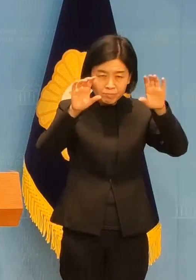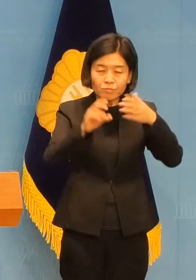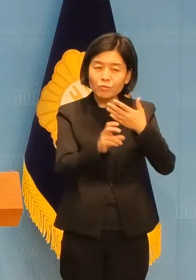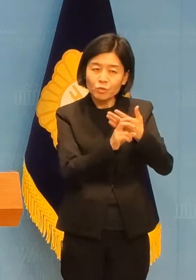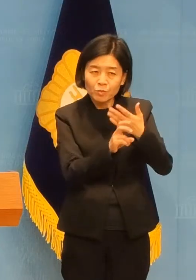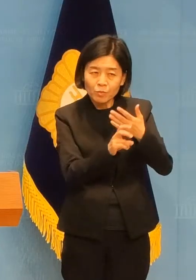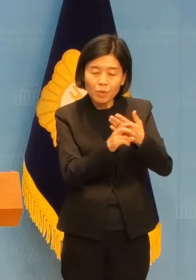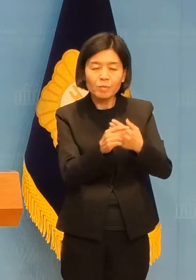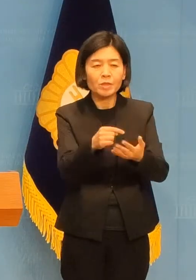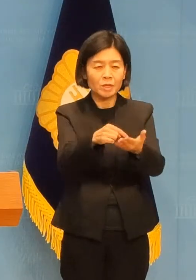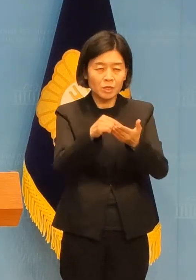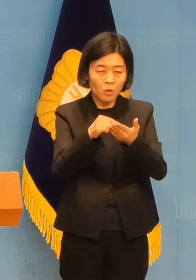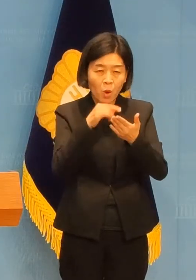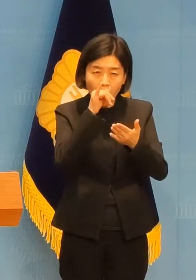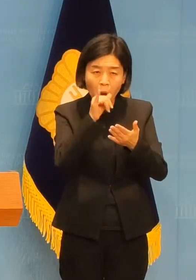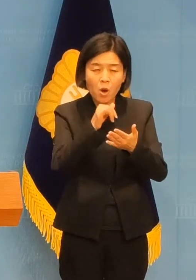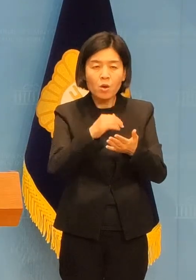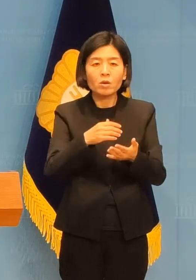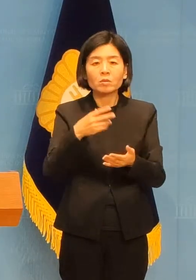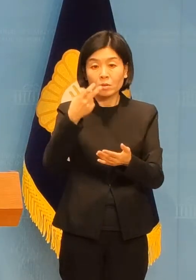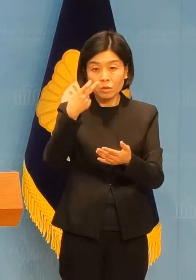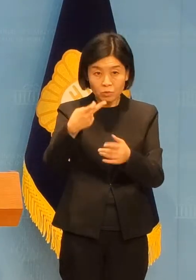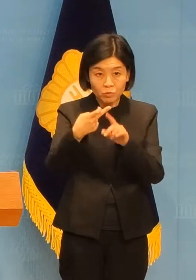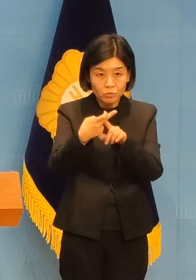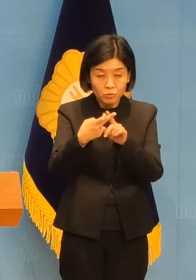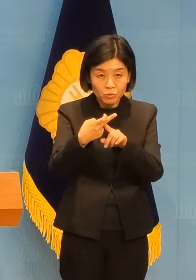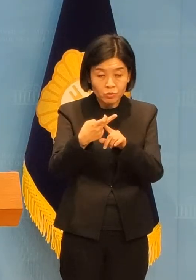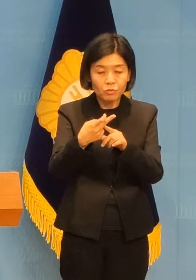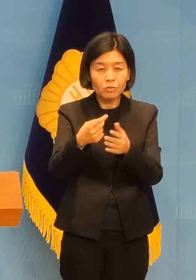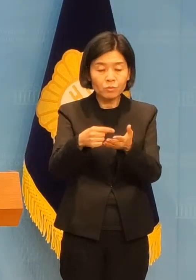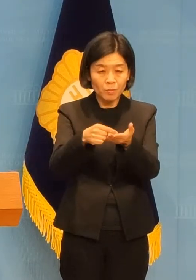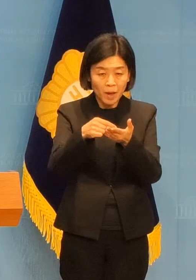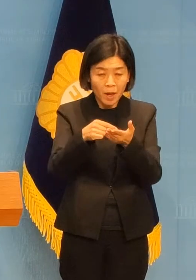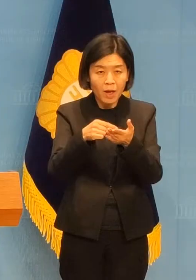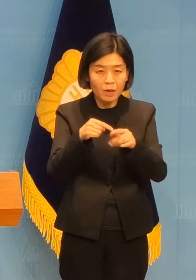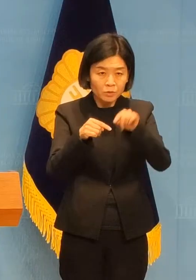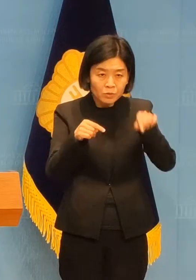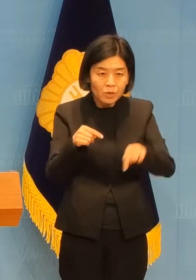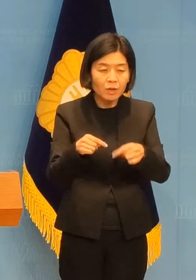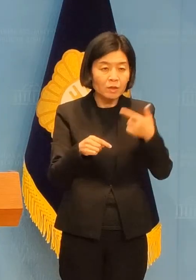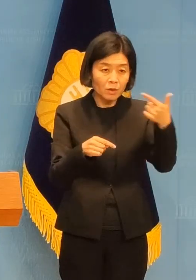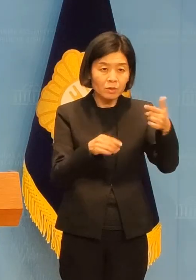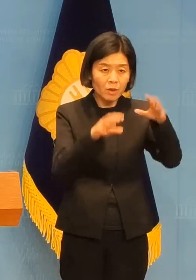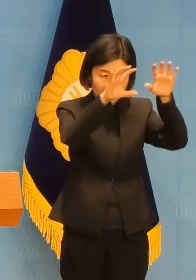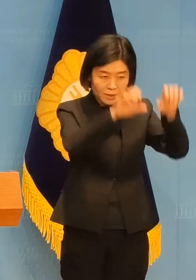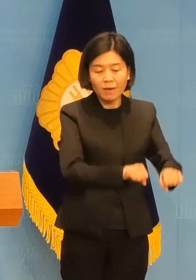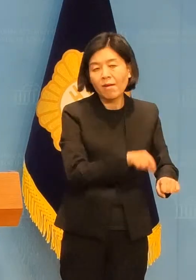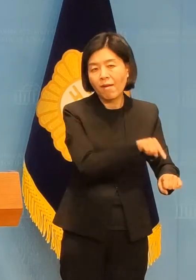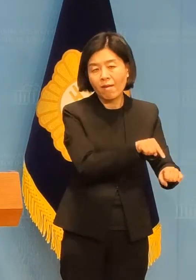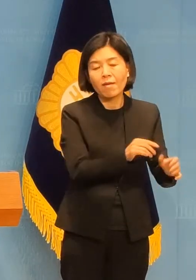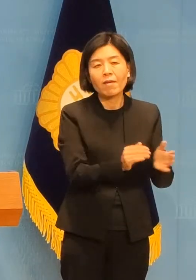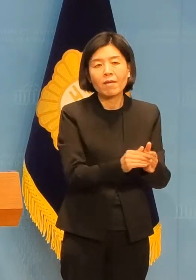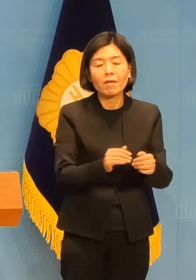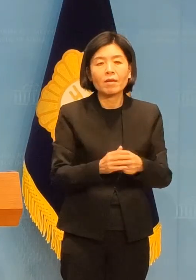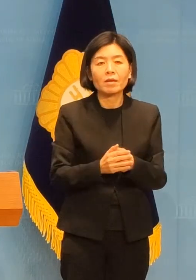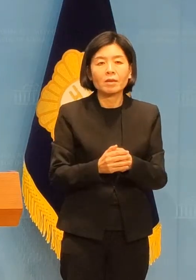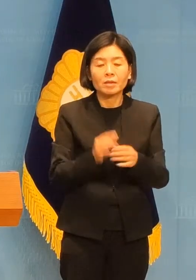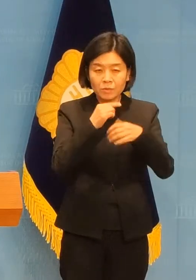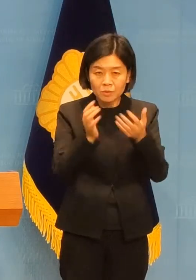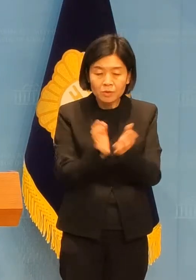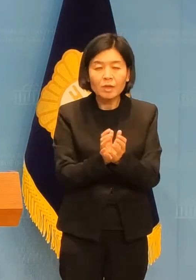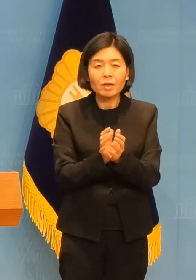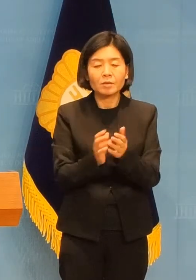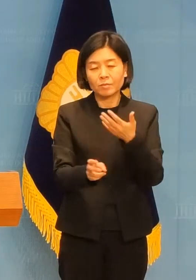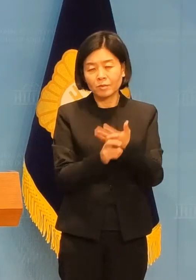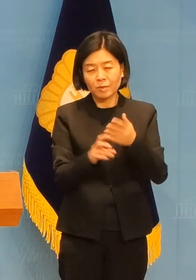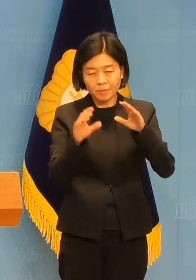신고가 접수되었으며 12건의 불법 현수막을 신고하고 6건이 철거 조치됐습니다. 더불어민주당은 불법 현수막